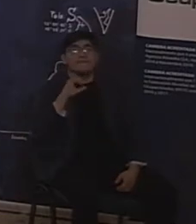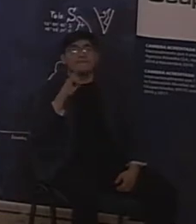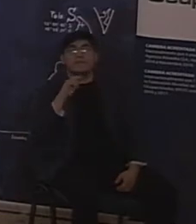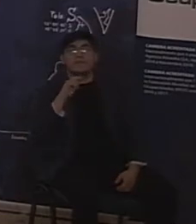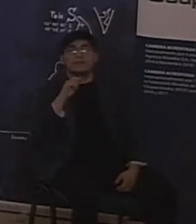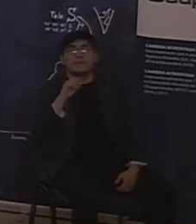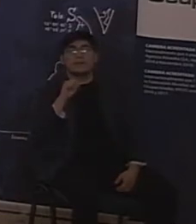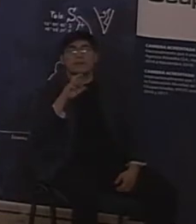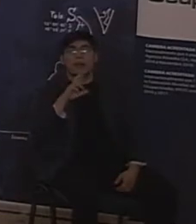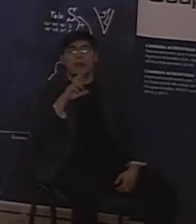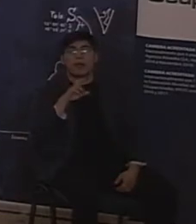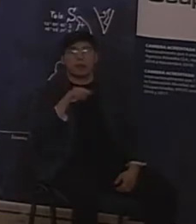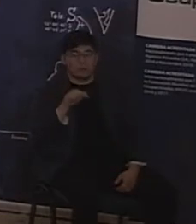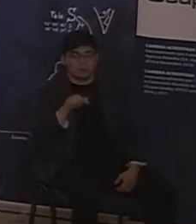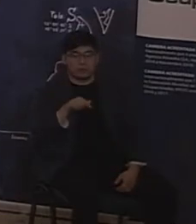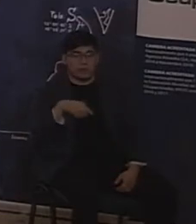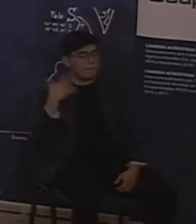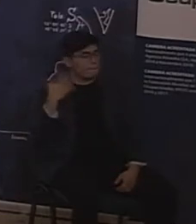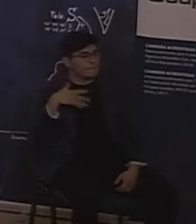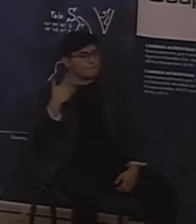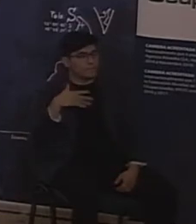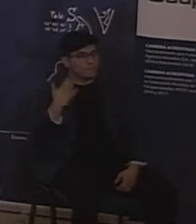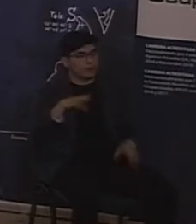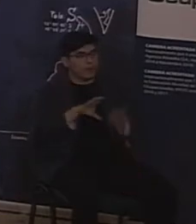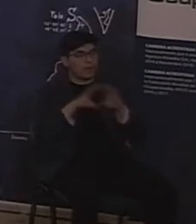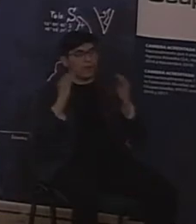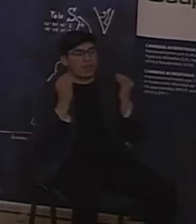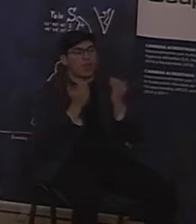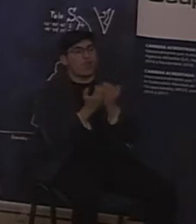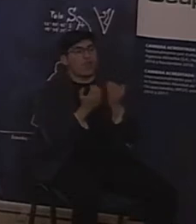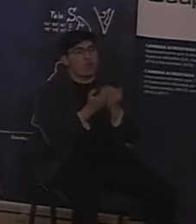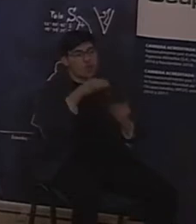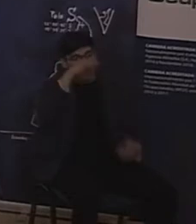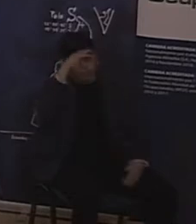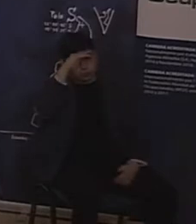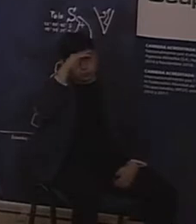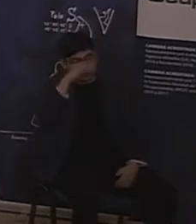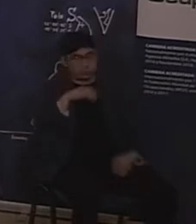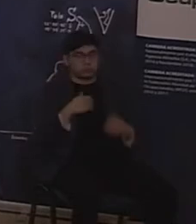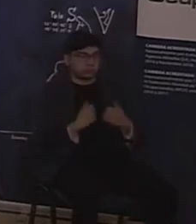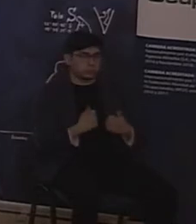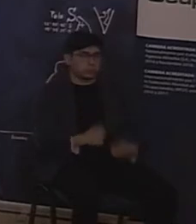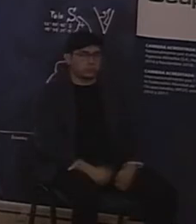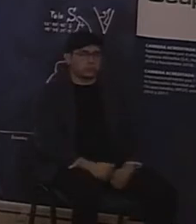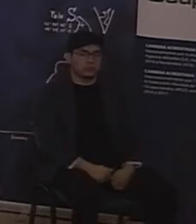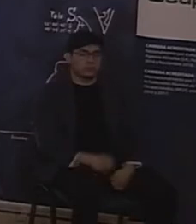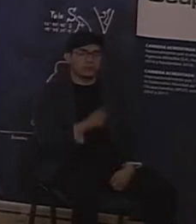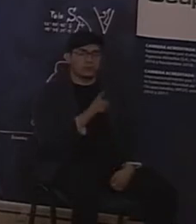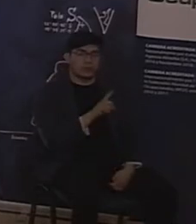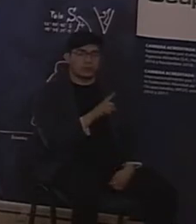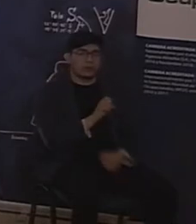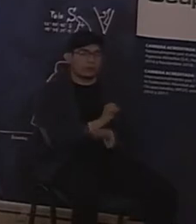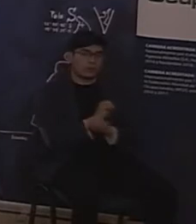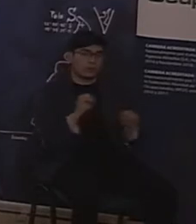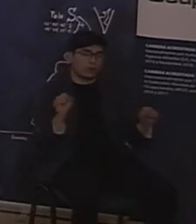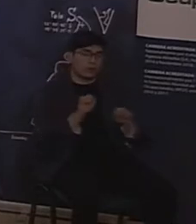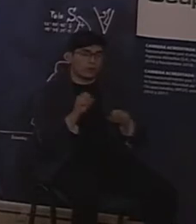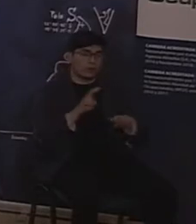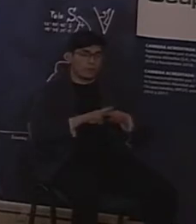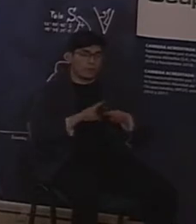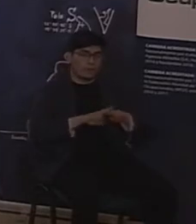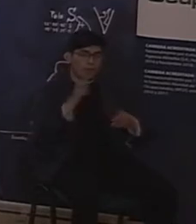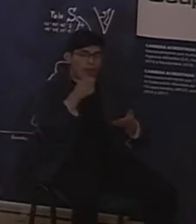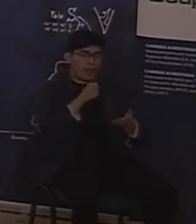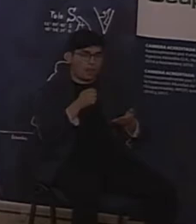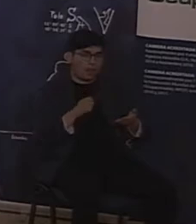importante comité de expertos no podía no podía asumir la observación del examen de chile pero esto